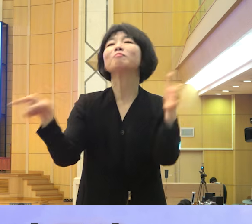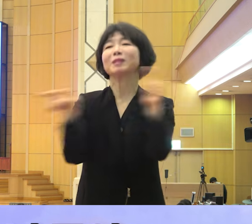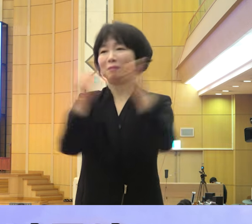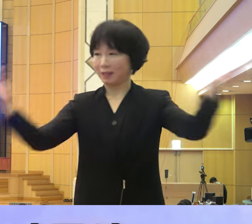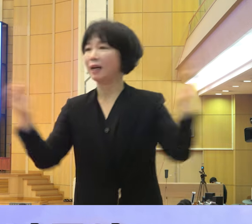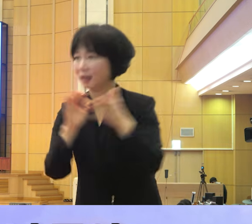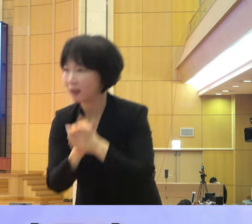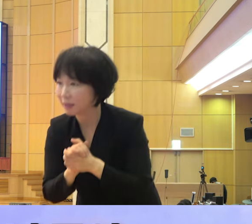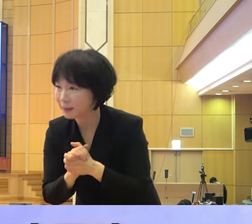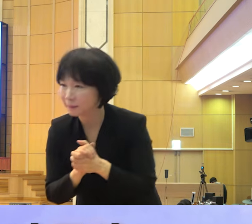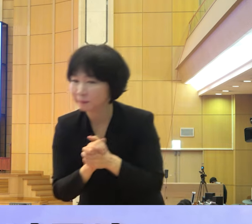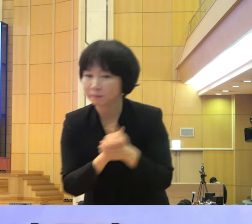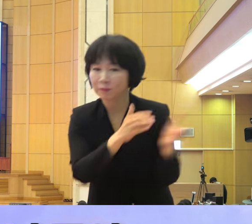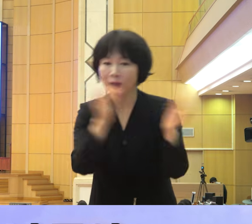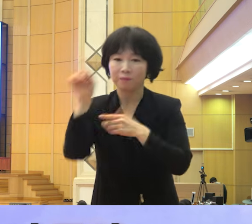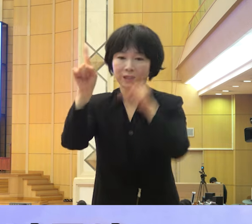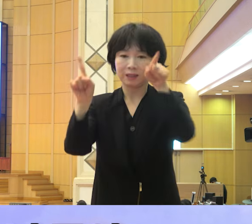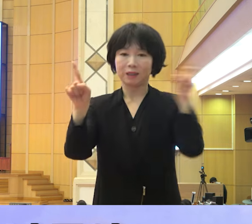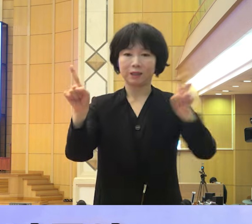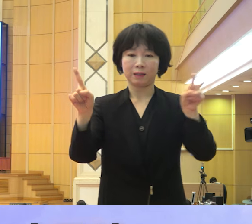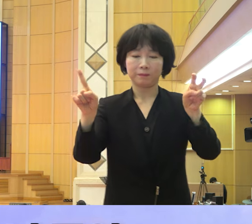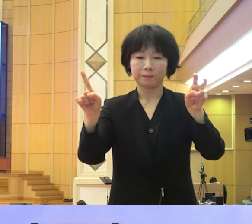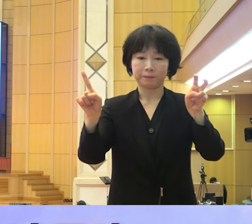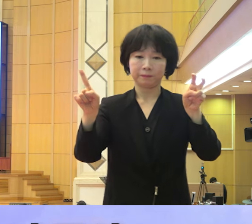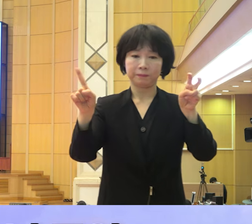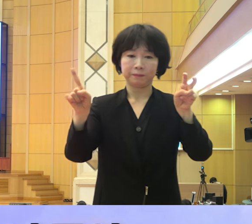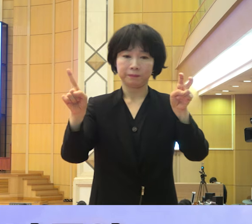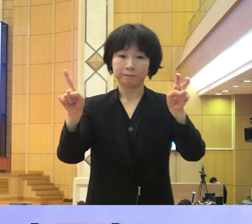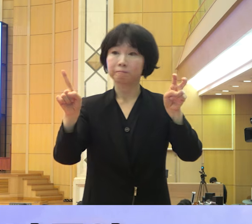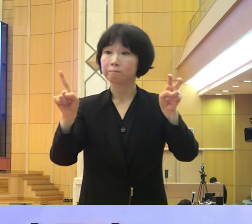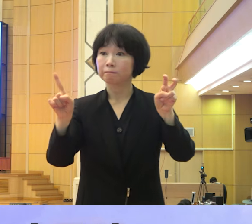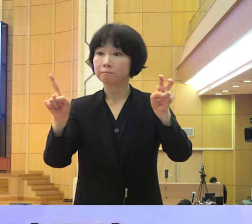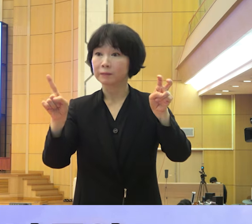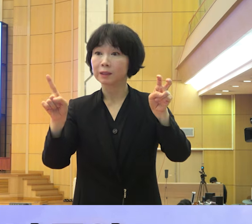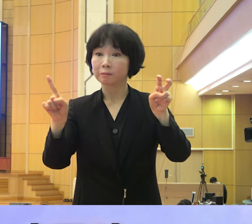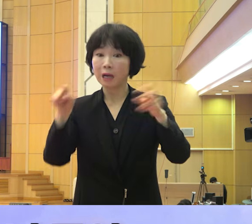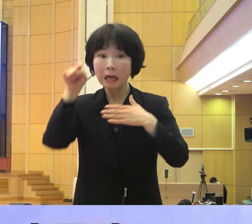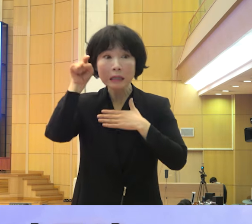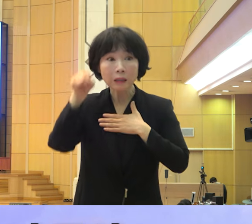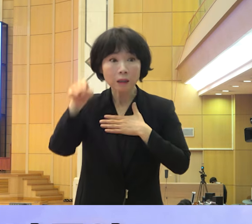거예요. 1장 20절 봅니다. 이 일을 생각할 때 이 말은